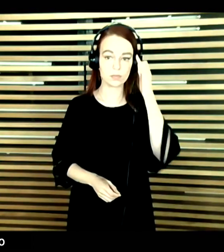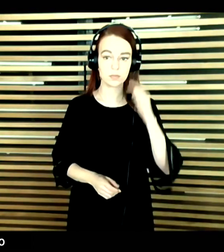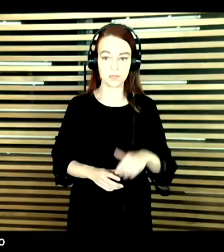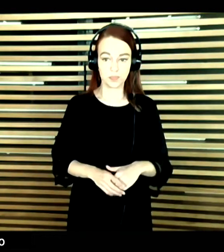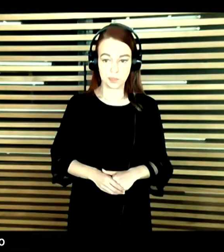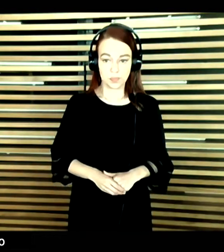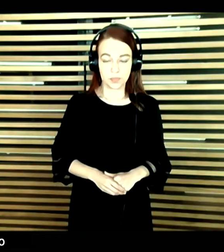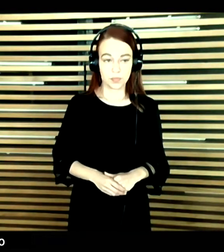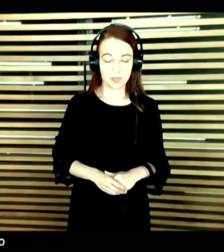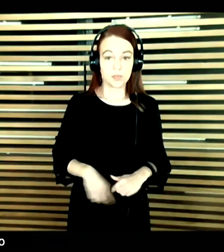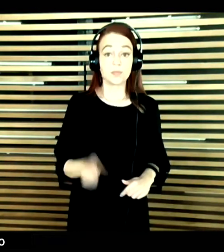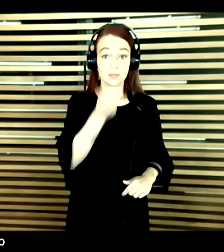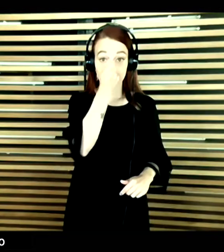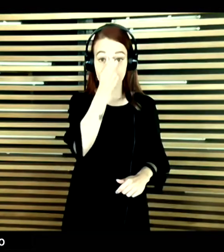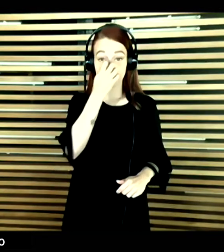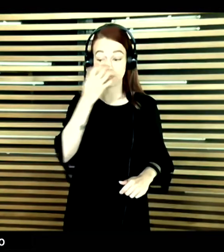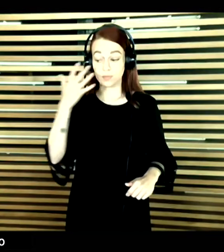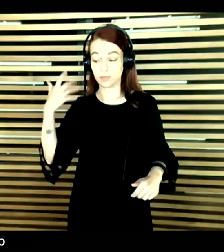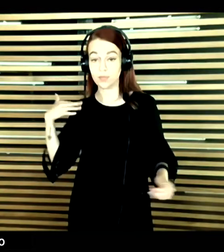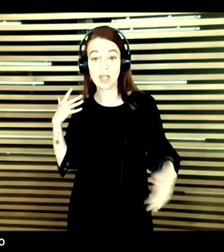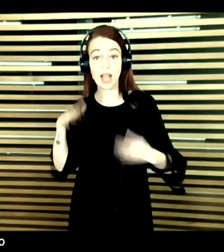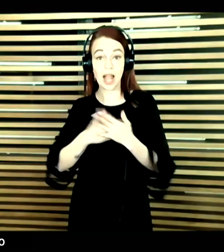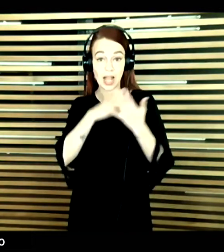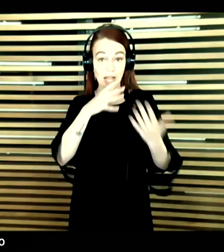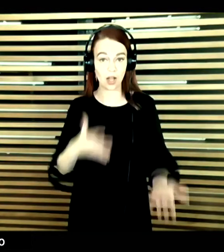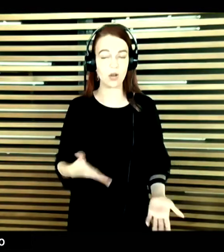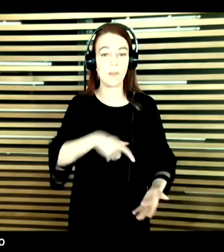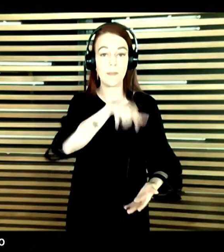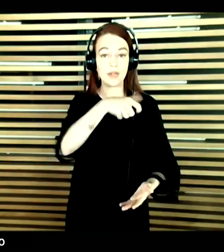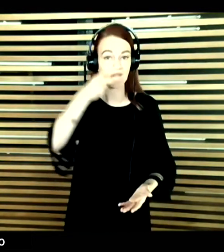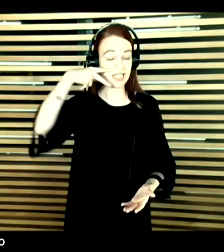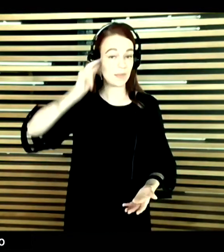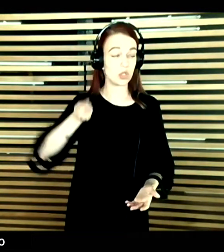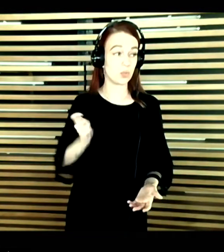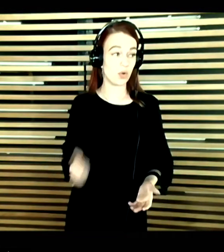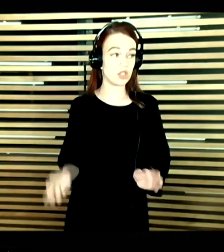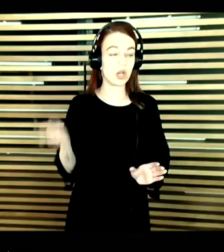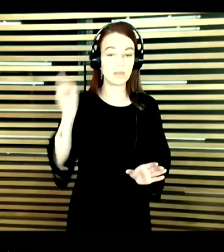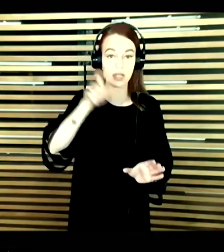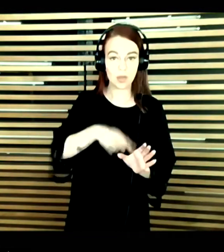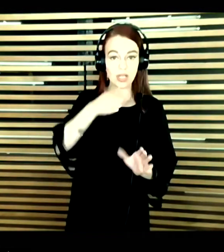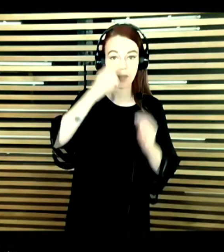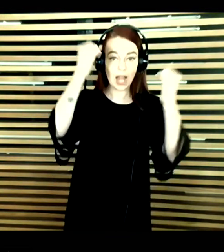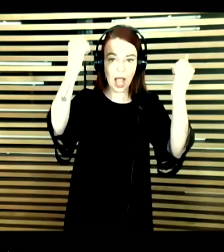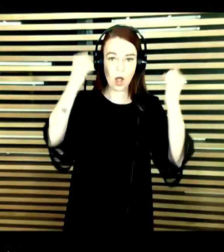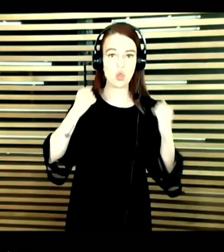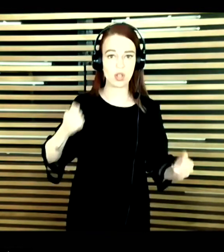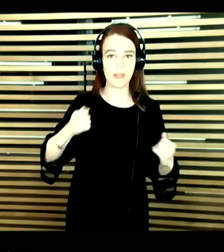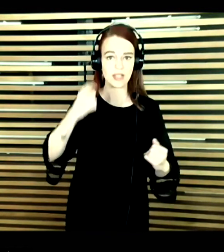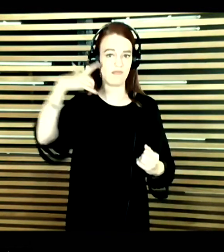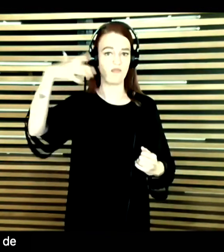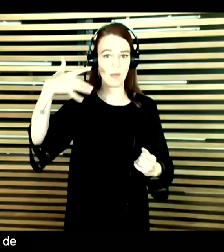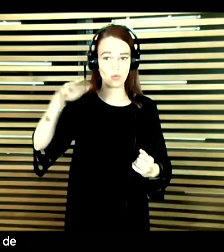distintas ediciones de estas jornadas han participado expertos profesionales y autoridades de prestigio internacional